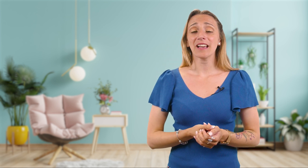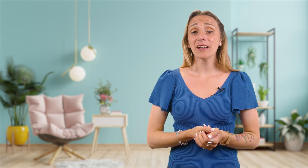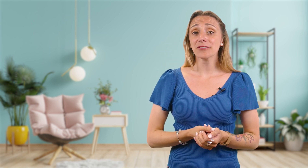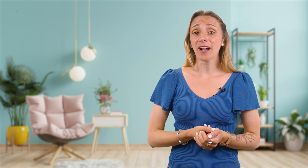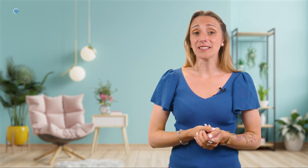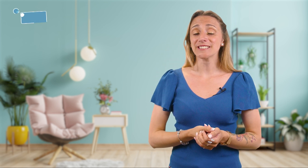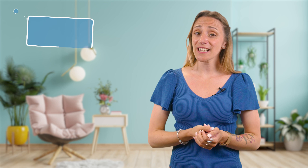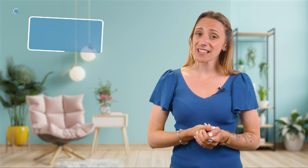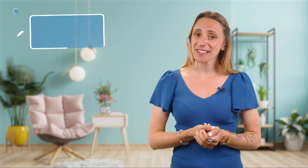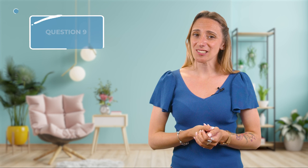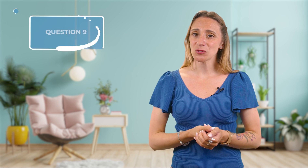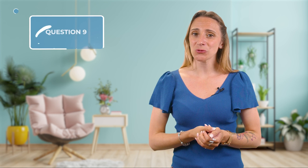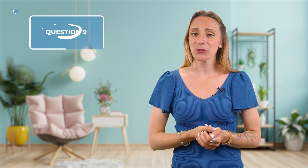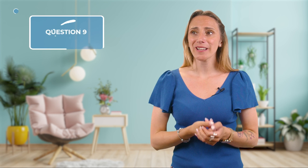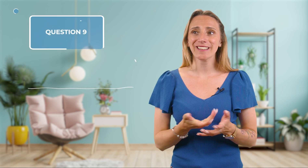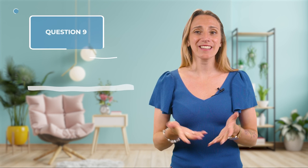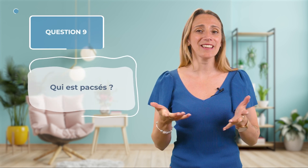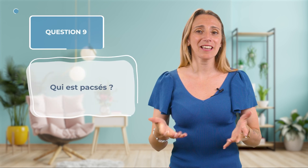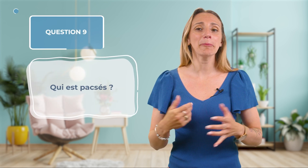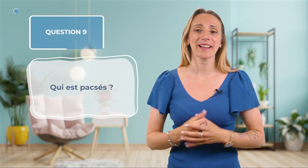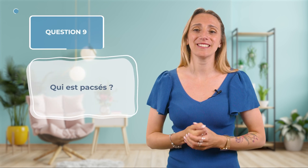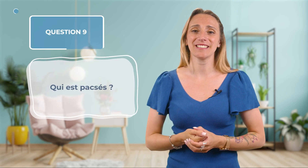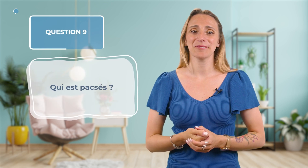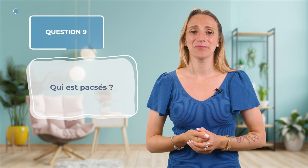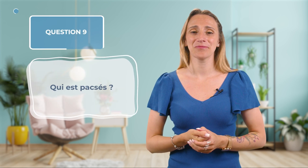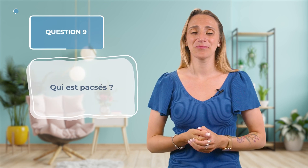Et enfin, dernière question, qui est pacsé?